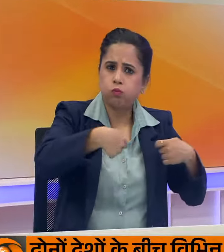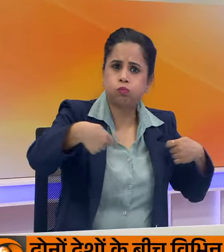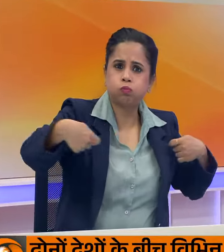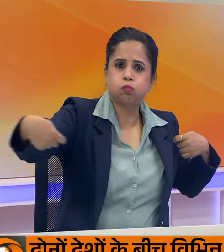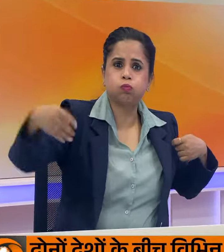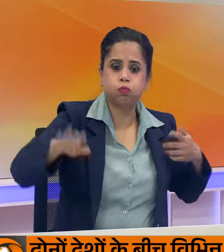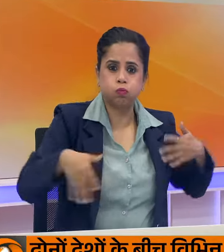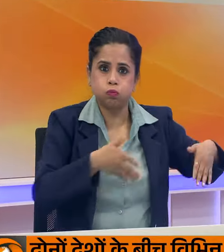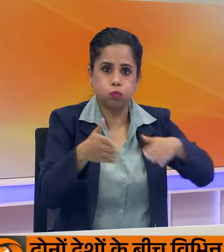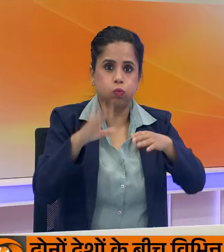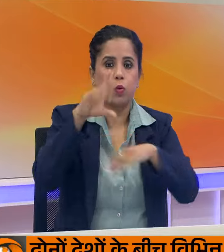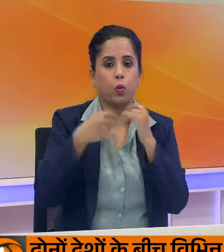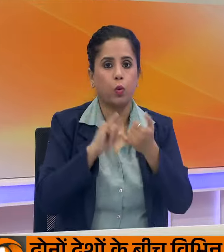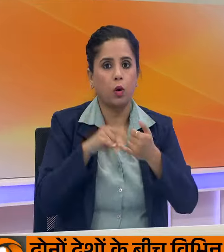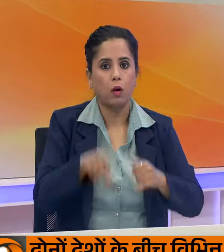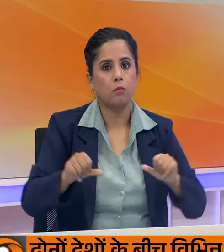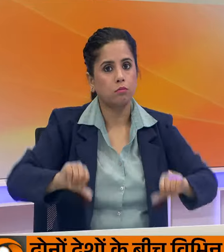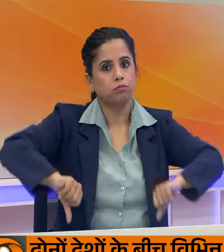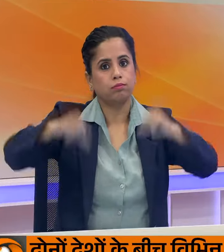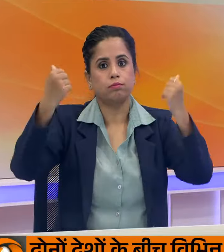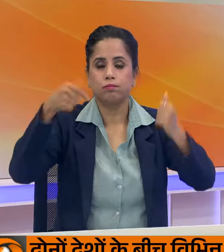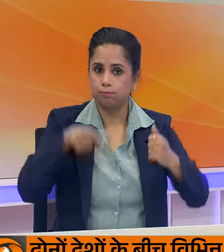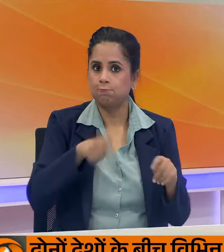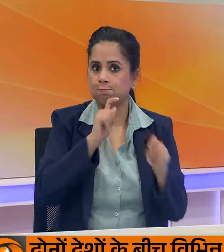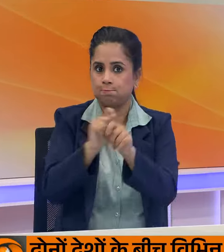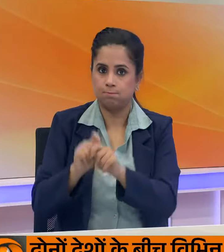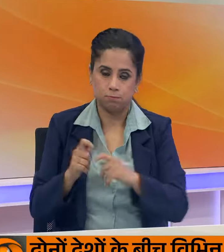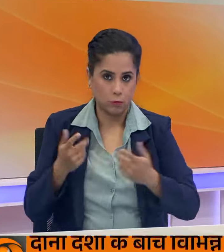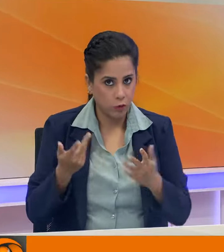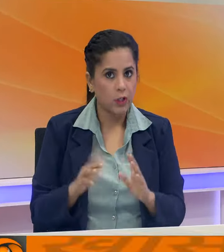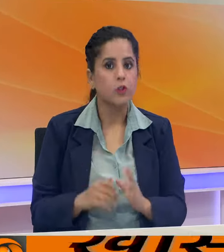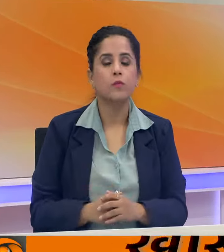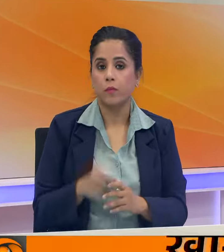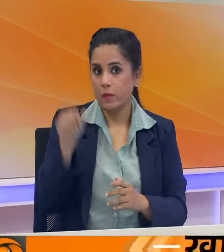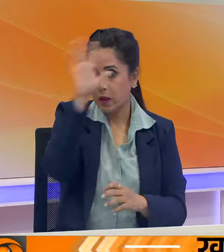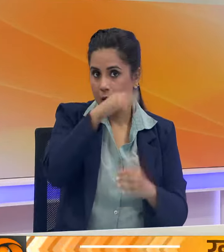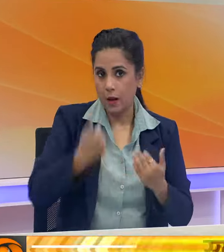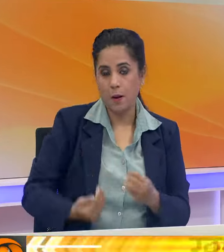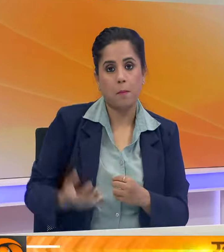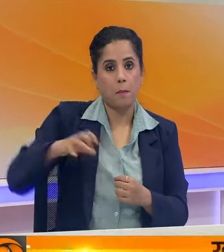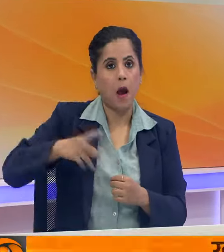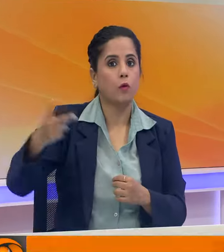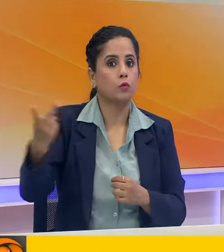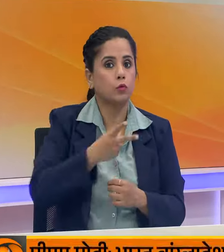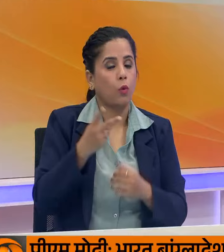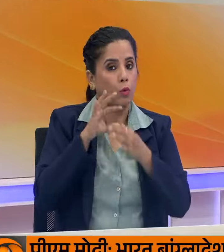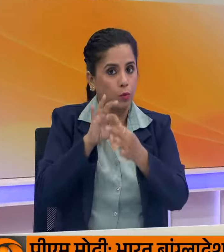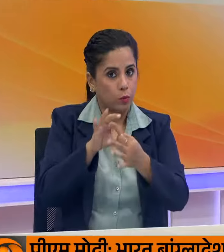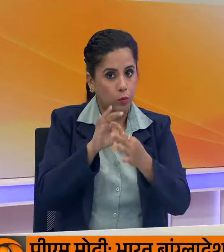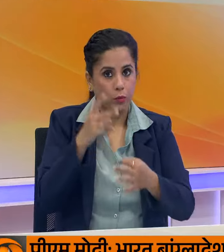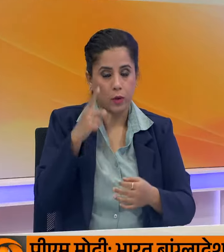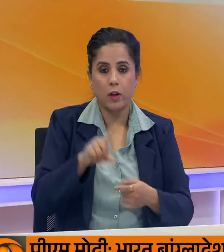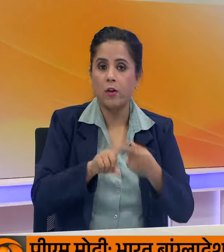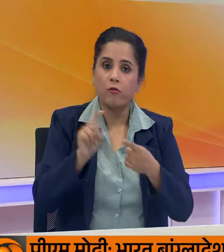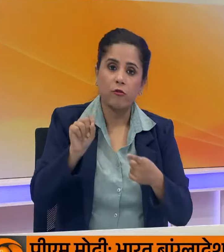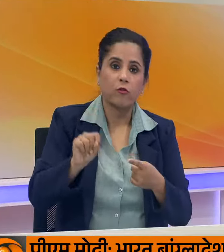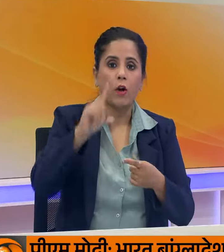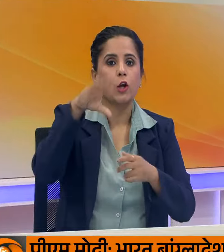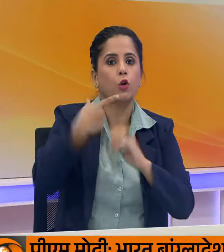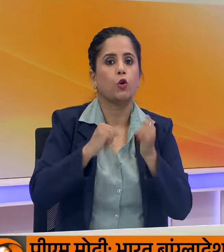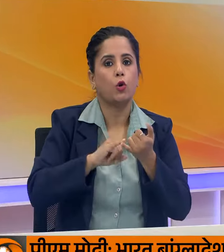को सफलता पूर्वक पूरा किया गया है भारत बांग्लादेश के बीच पहली क्रॉस